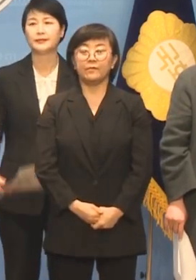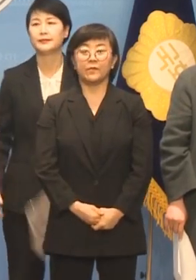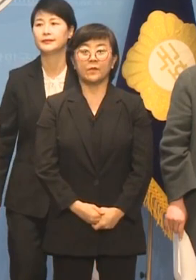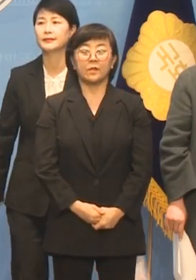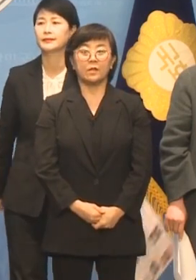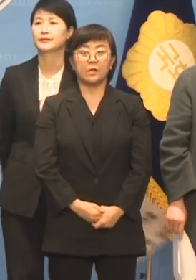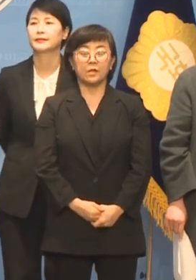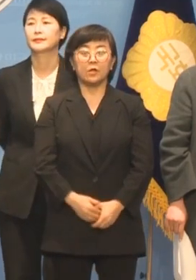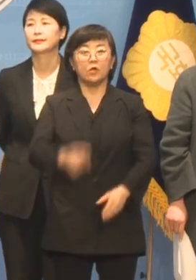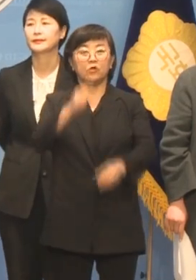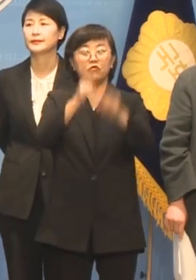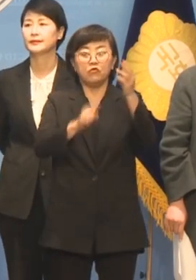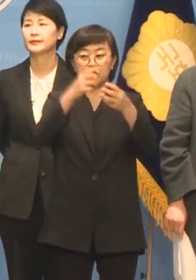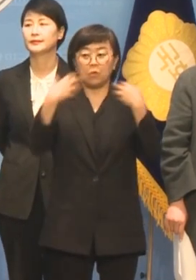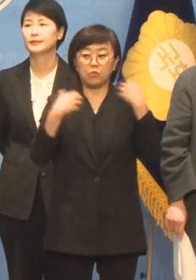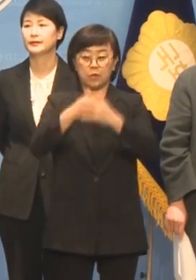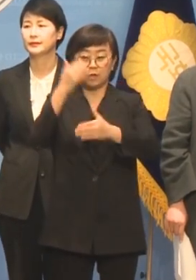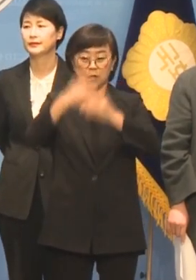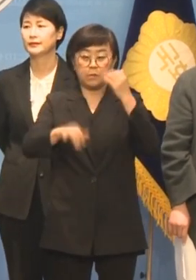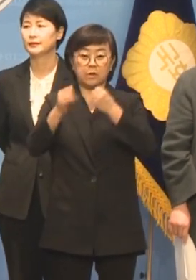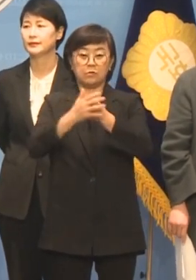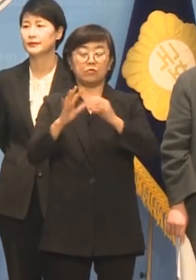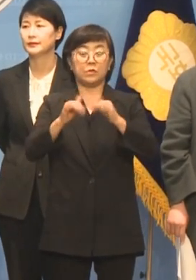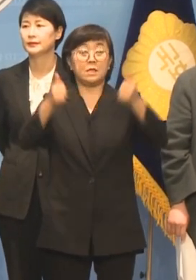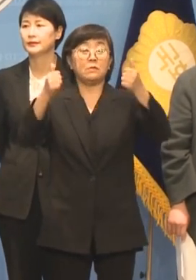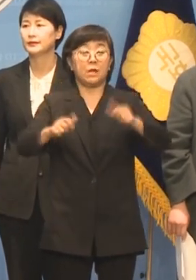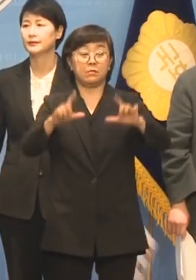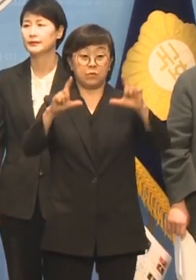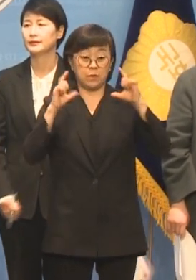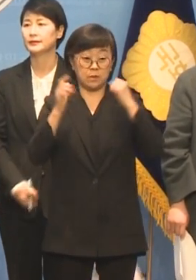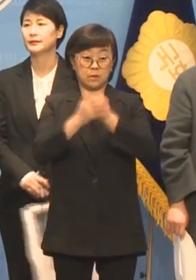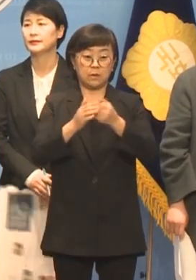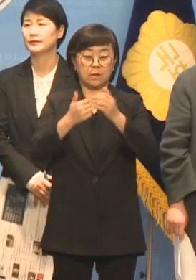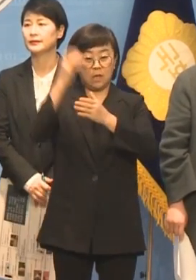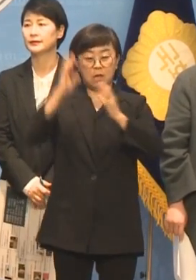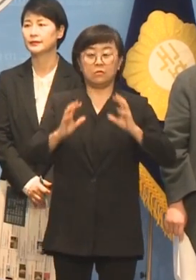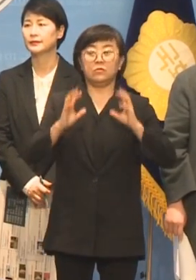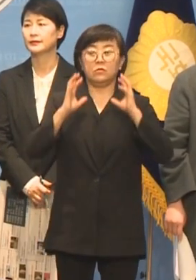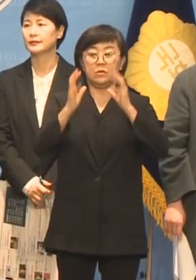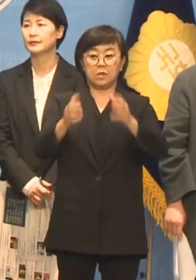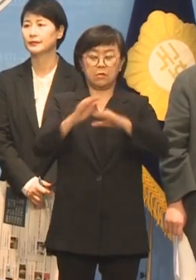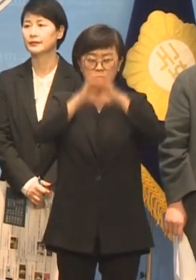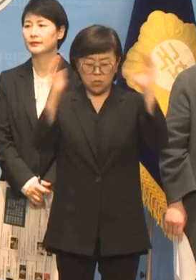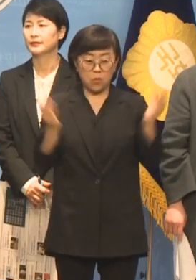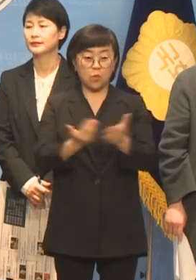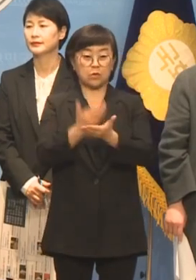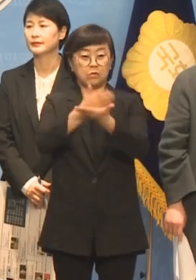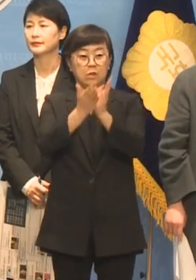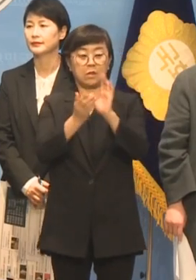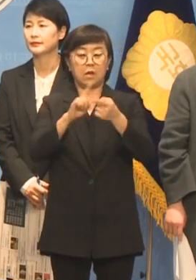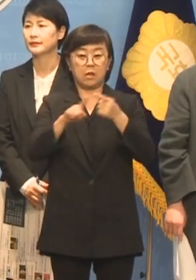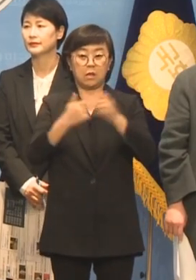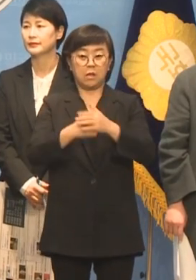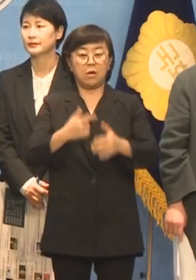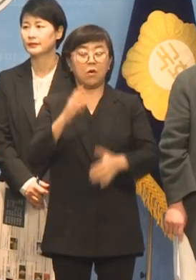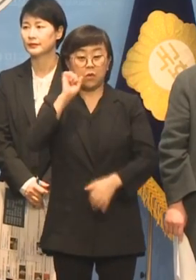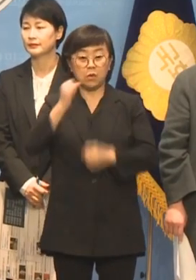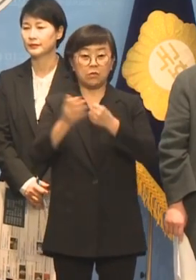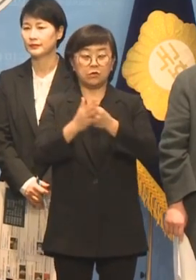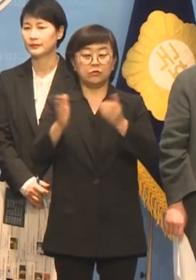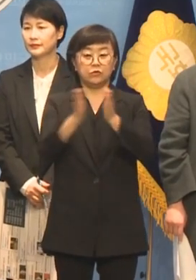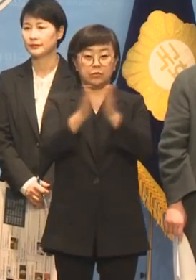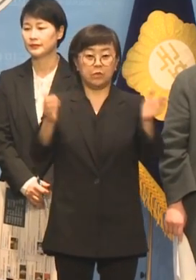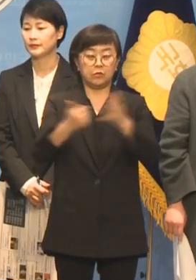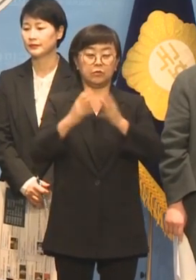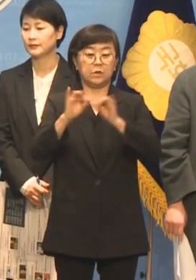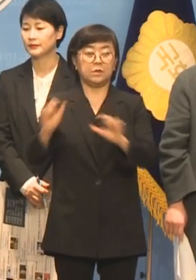무도한 윤석열 정권에게 남은 것은 국민의 심판뿐입니다. 대한민국이 총체적 난국입니다. 윤석열 정권 출범 이후